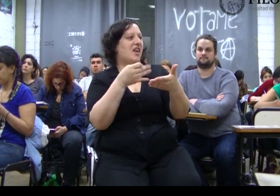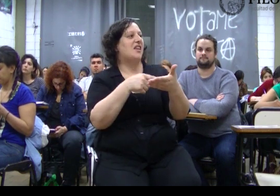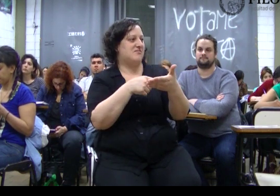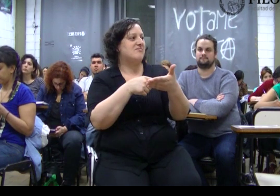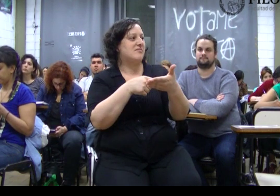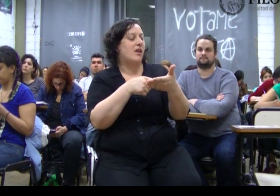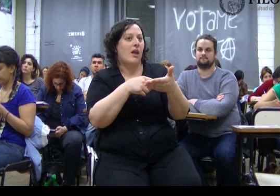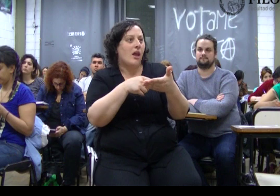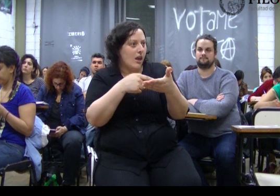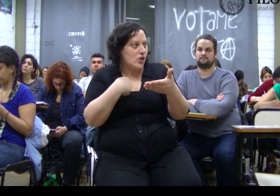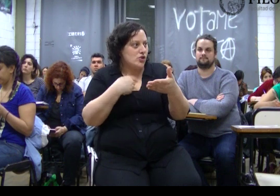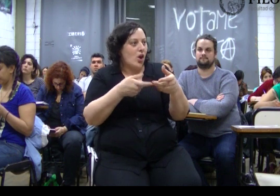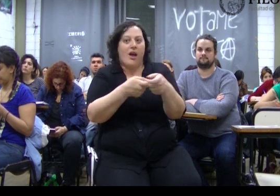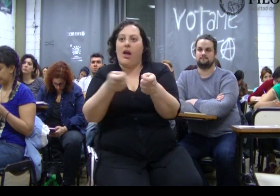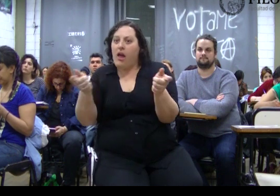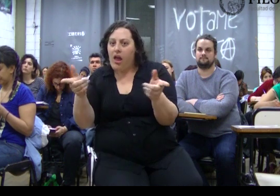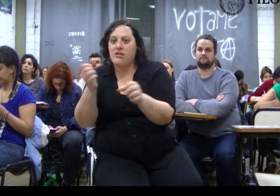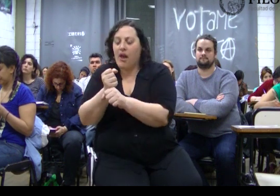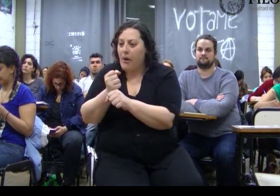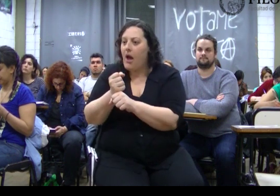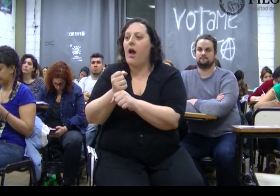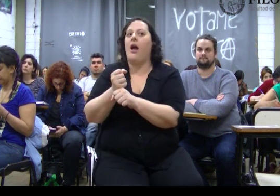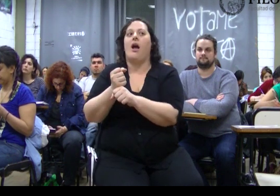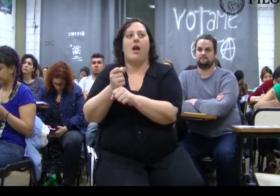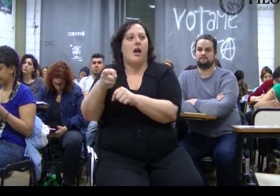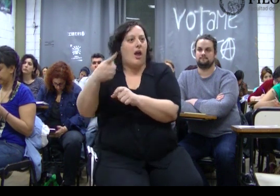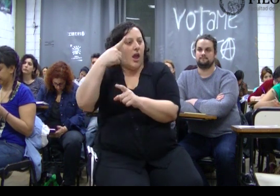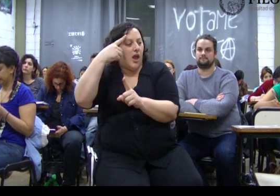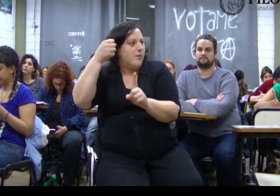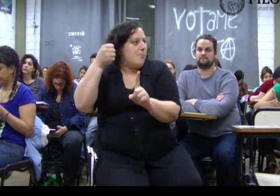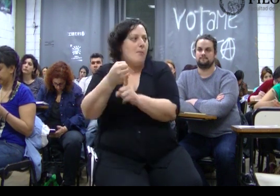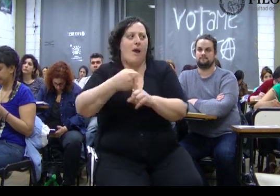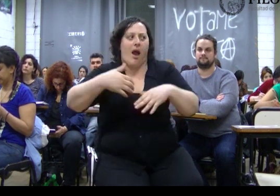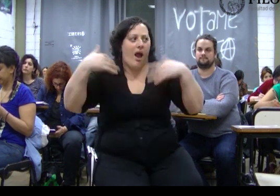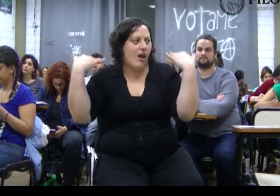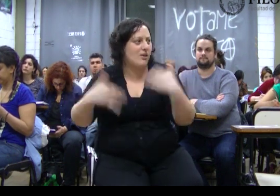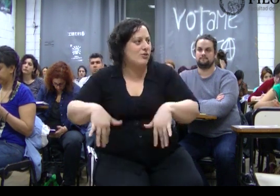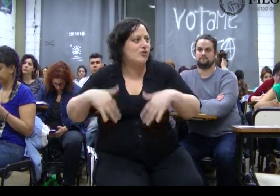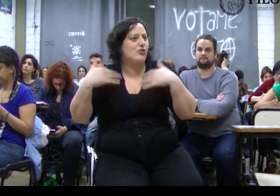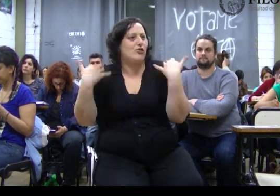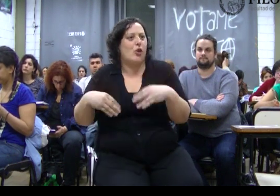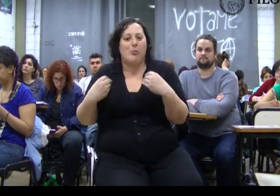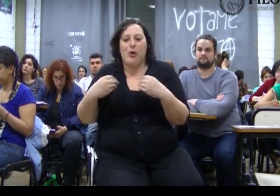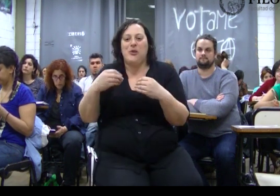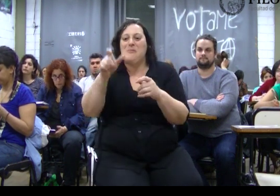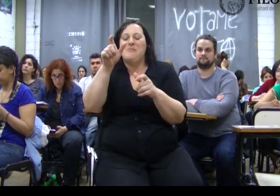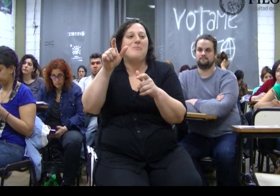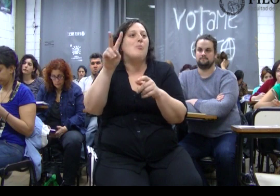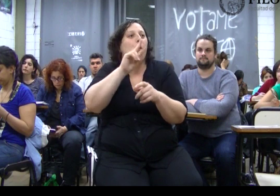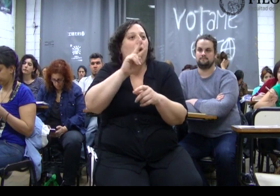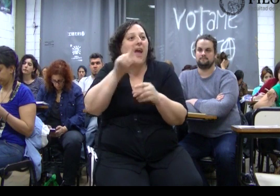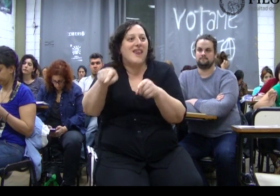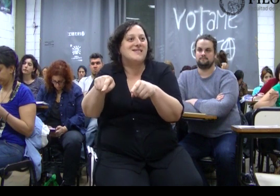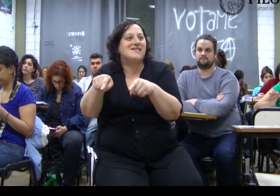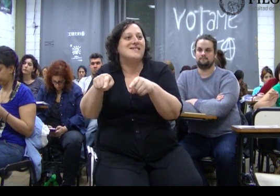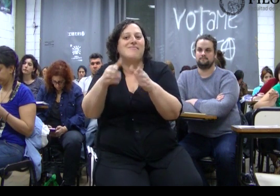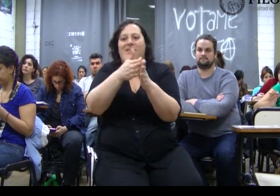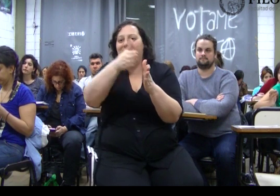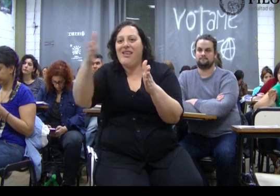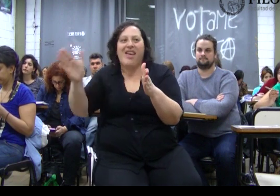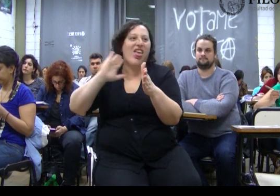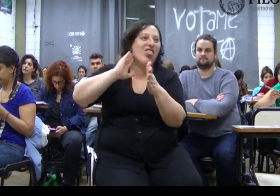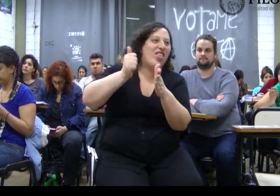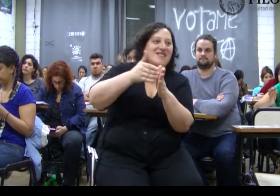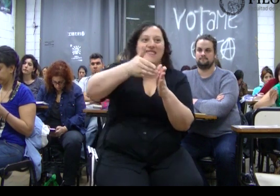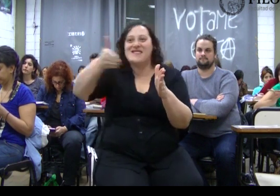gran impacto, porque imagínense que estábamos reunidas mujeres de entre 16 y 70